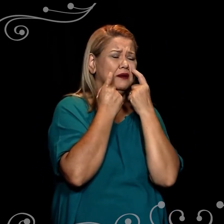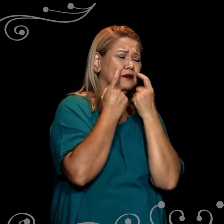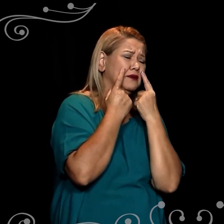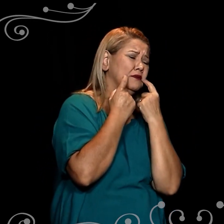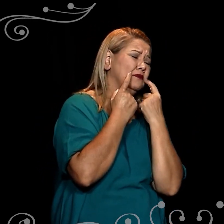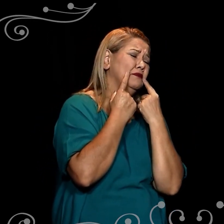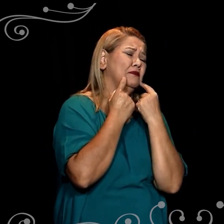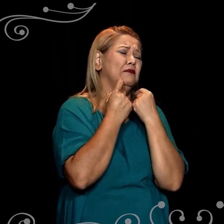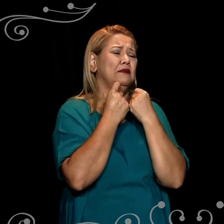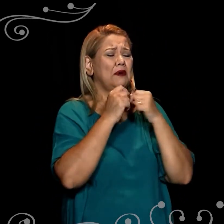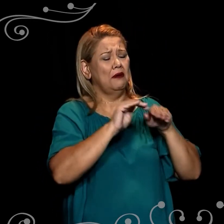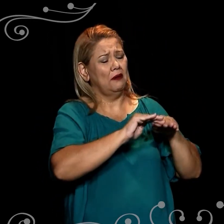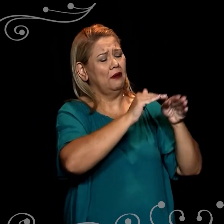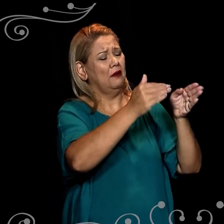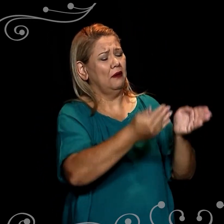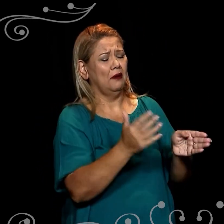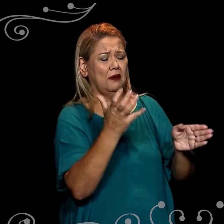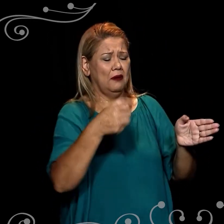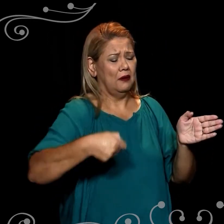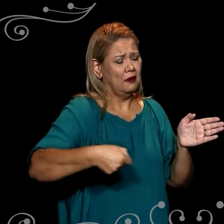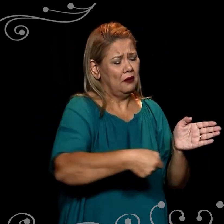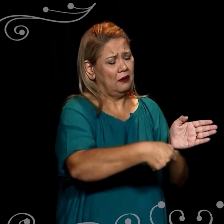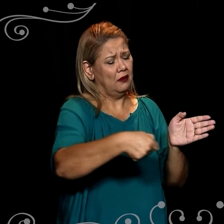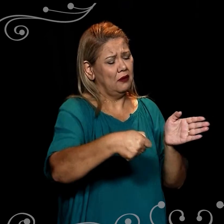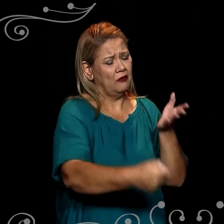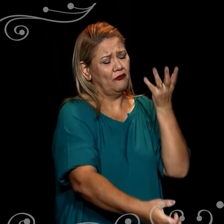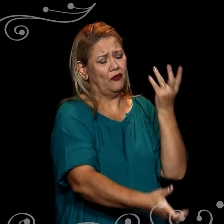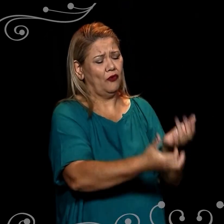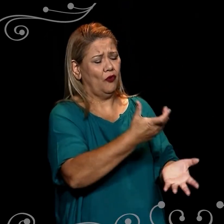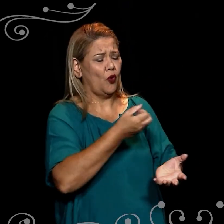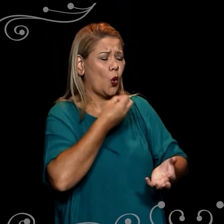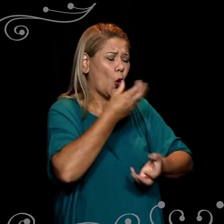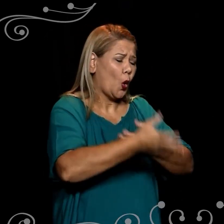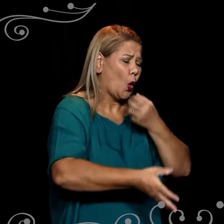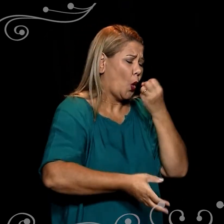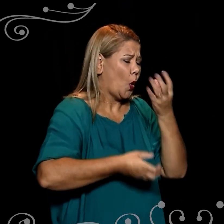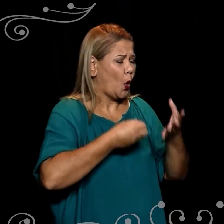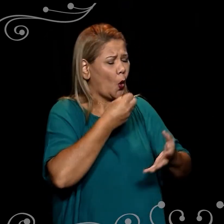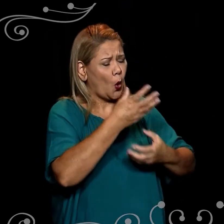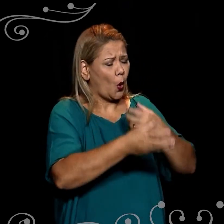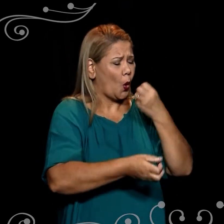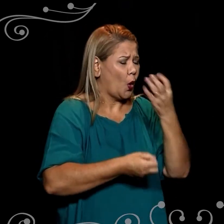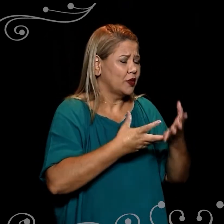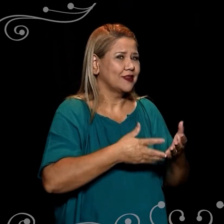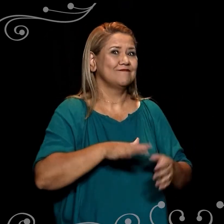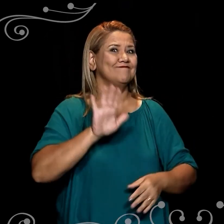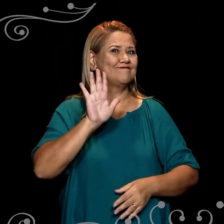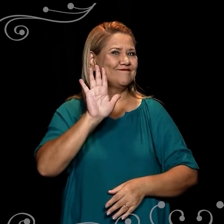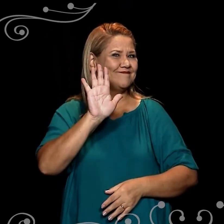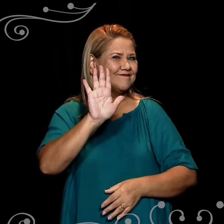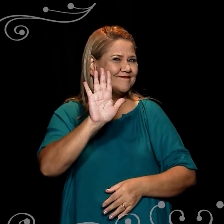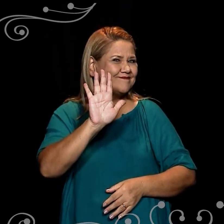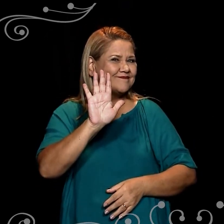contou toda a sua história ao forno de lenha. Mas o rei, que era